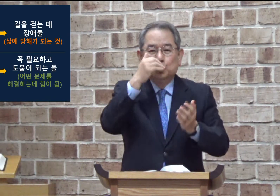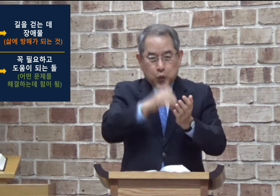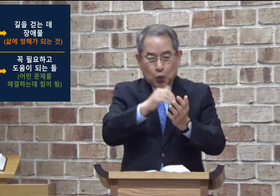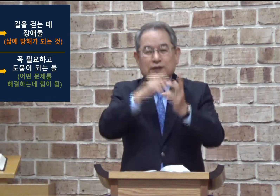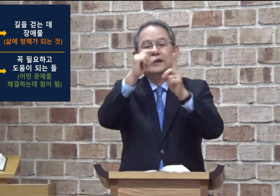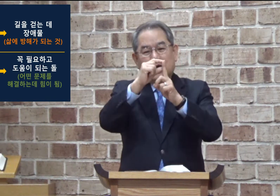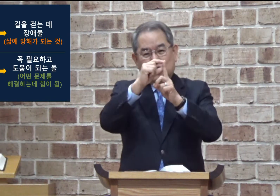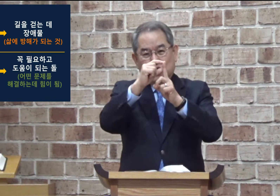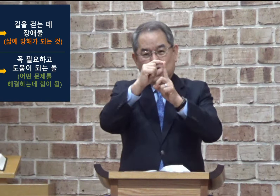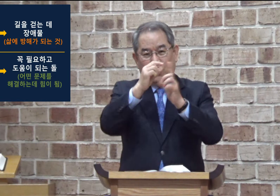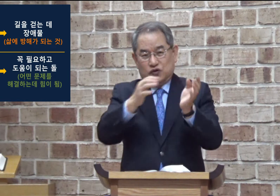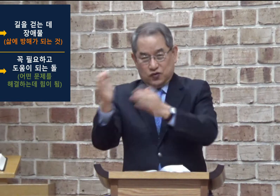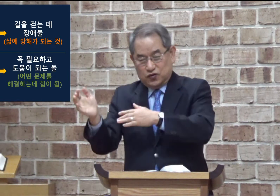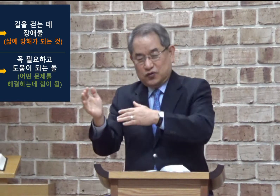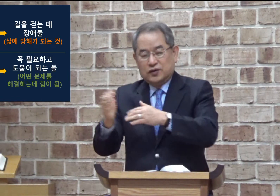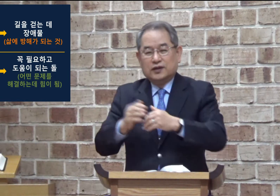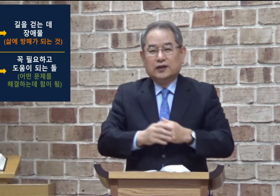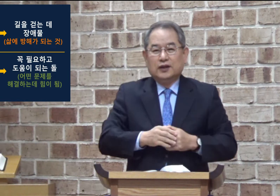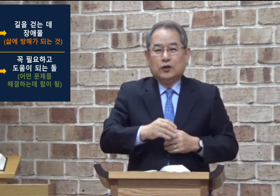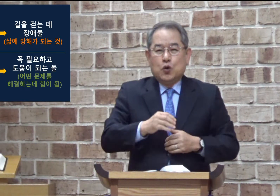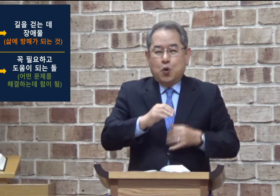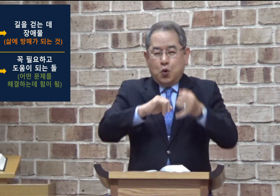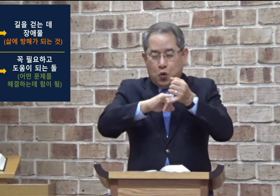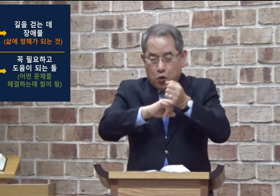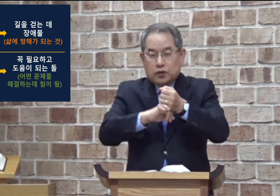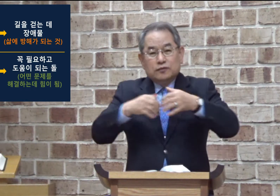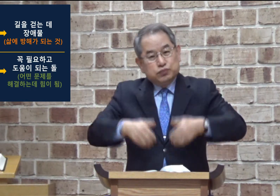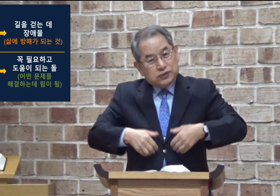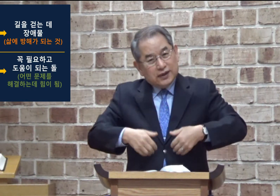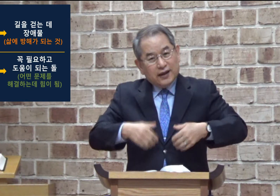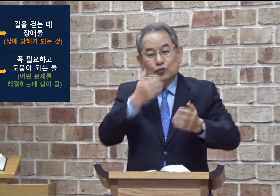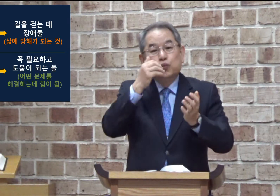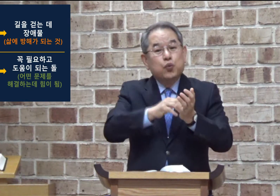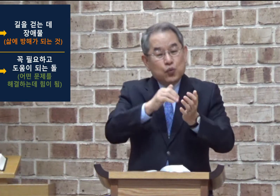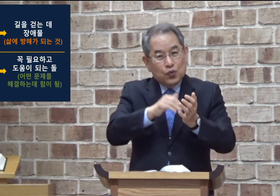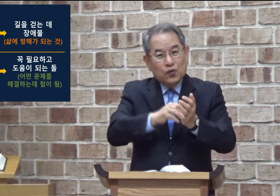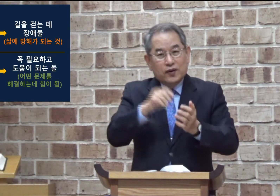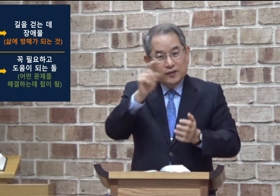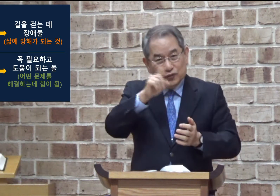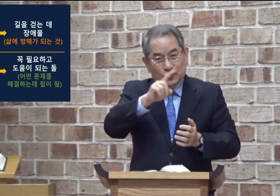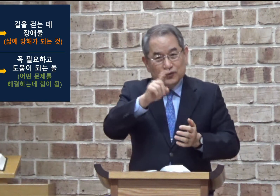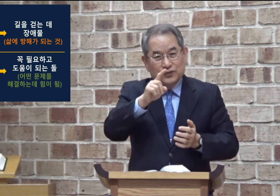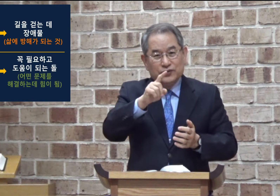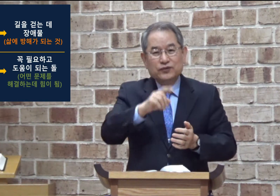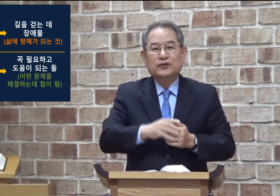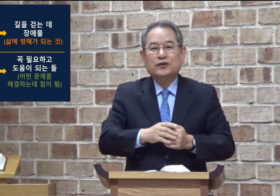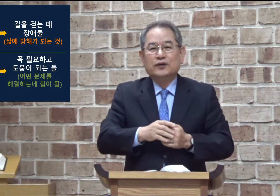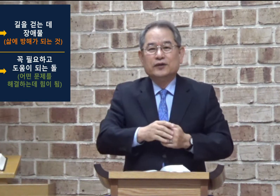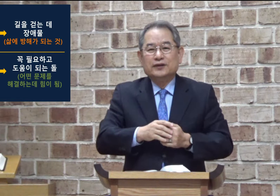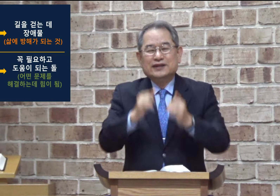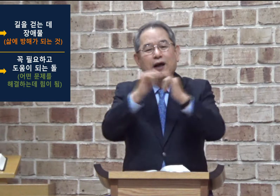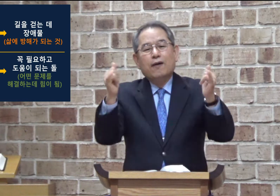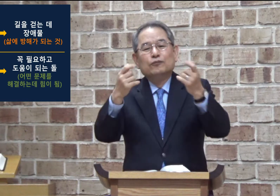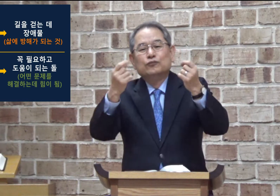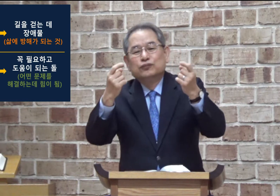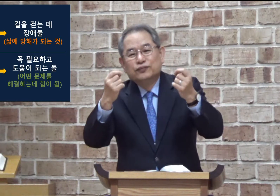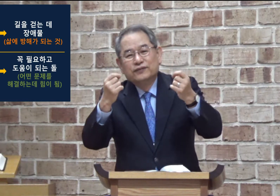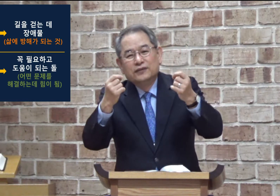사람에게도 살 때 어려운 문제, 힘들고 걱정스럽고 고민되는 그런 일에